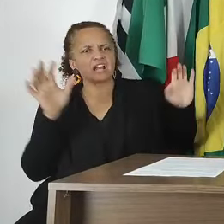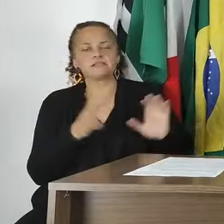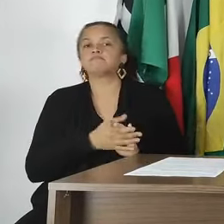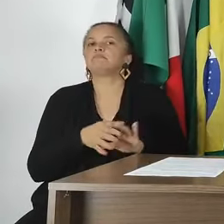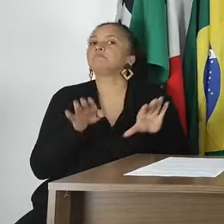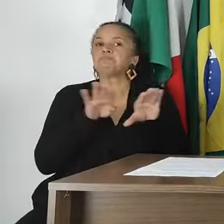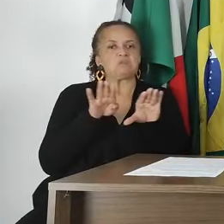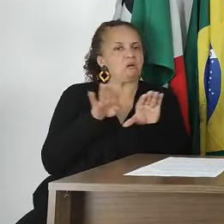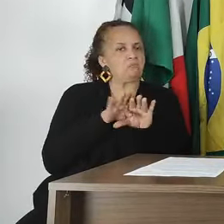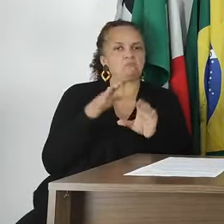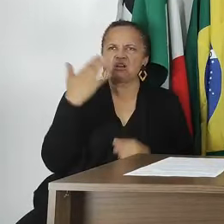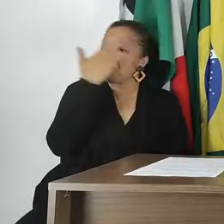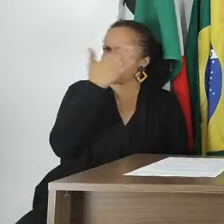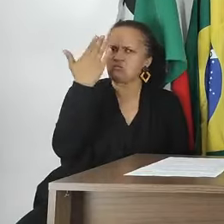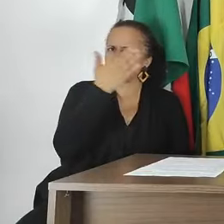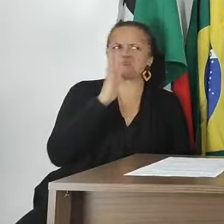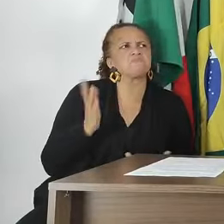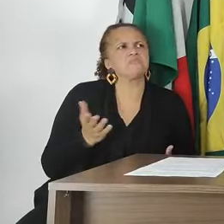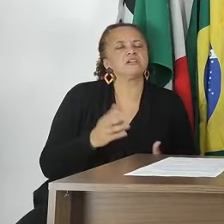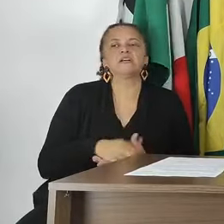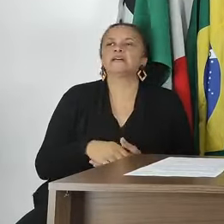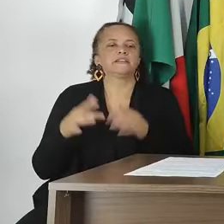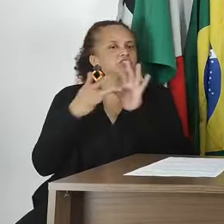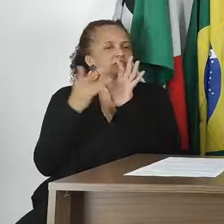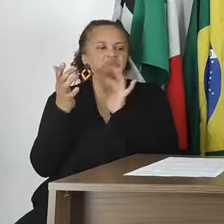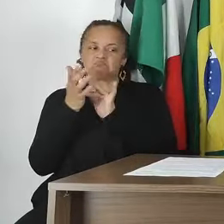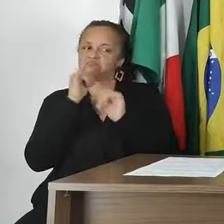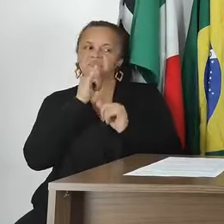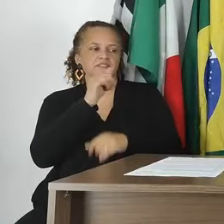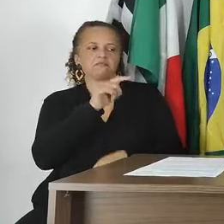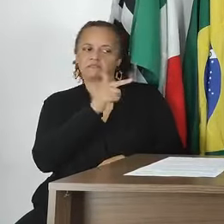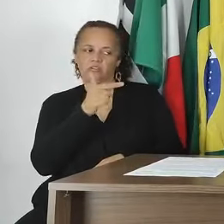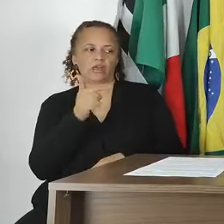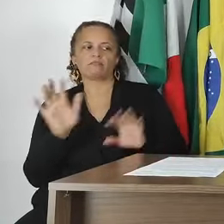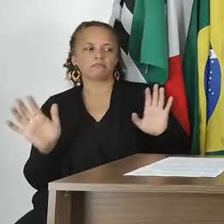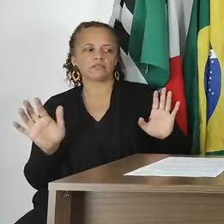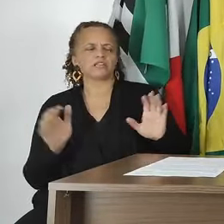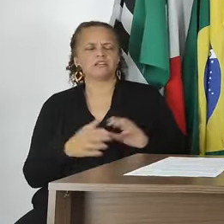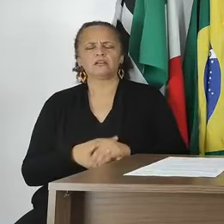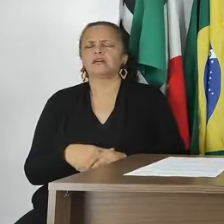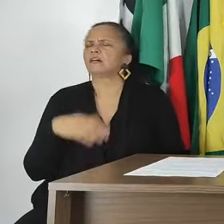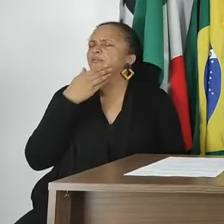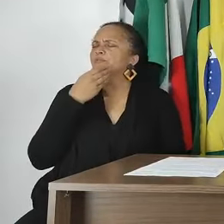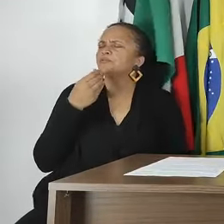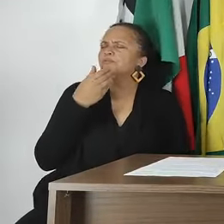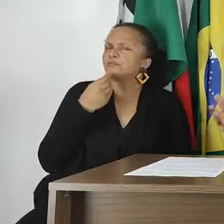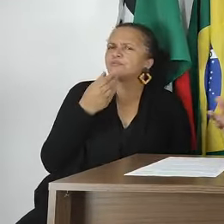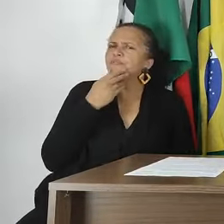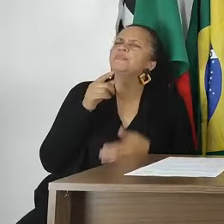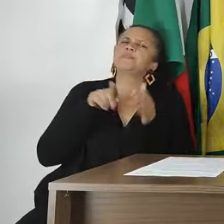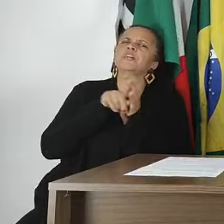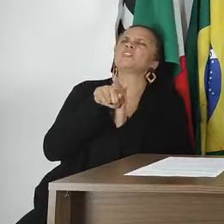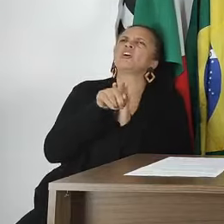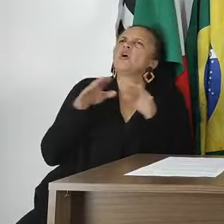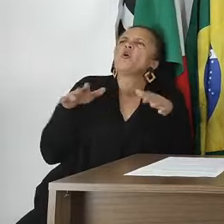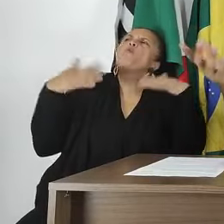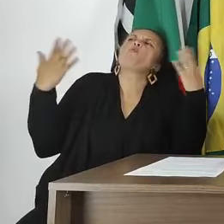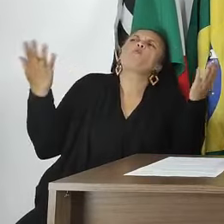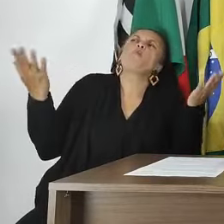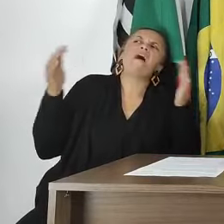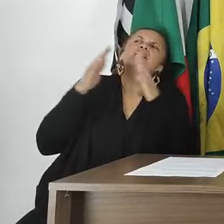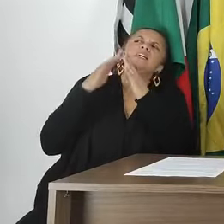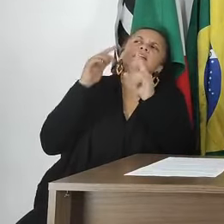igreja também não está aqui não. Aí ele perguntou para Jesus: Jesus, Senhor, qual a igreja que está aqui então, afinal? Que